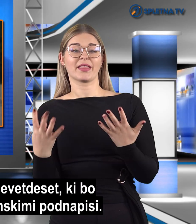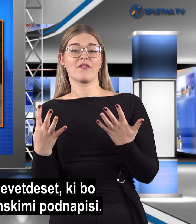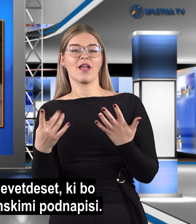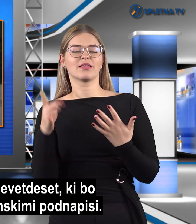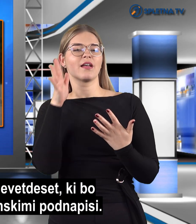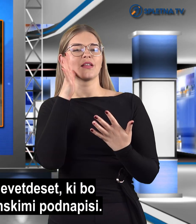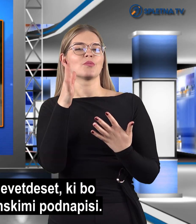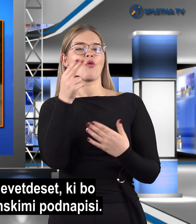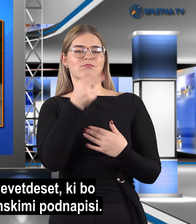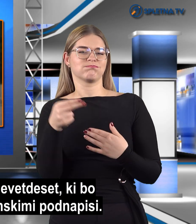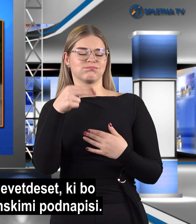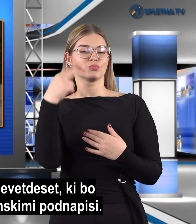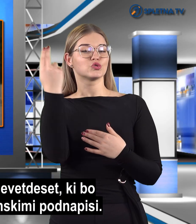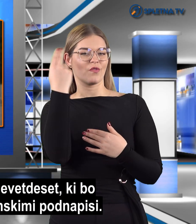slovenskimi podnapisi.